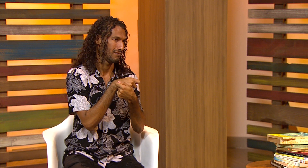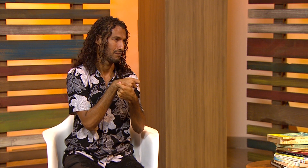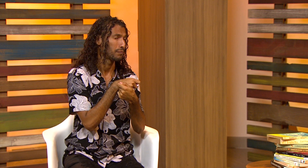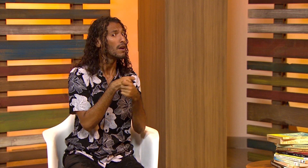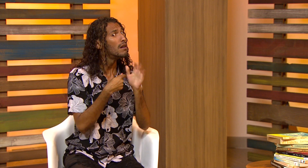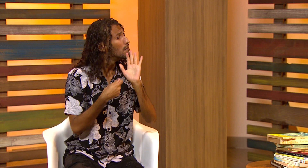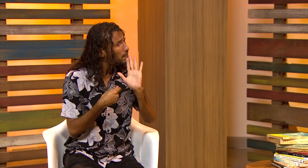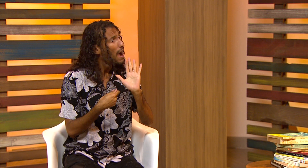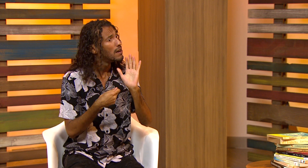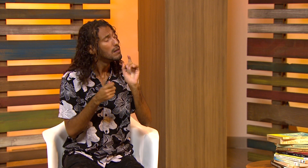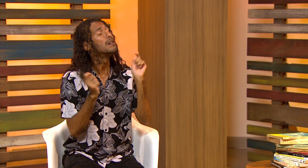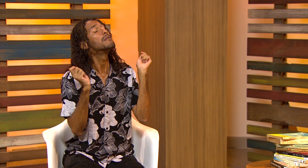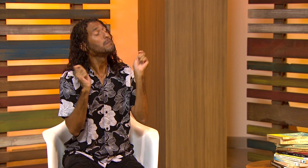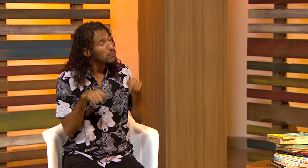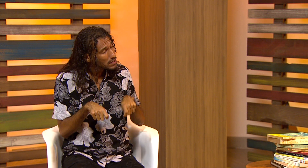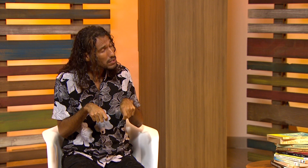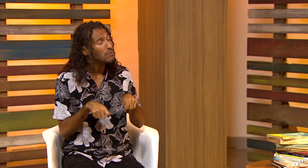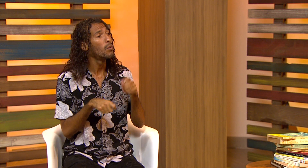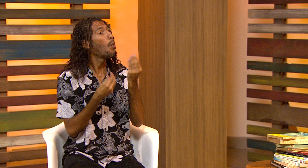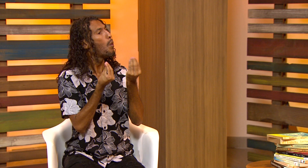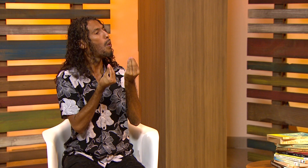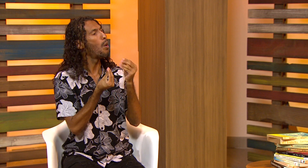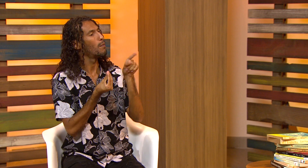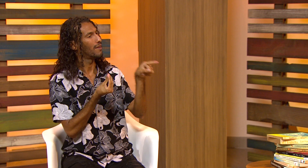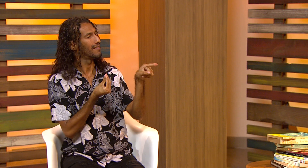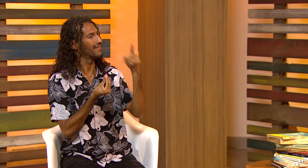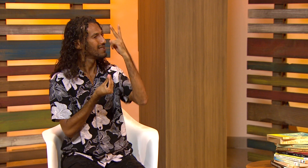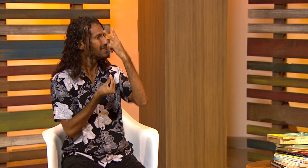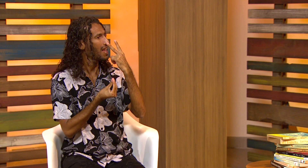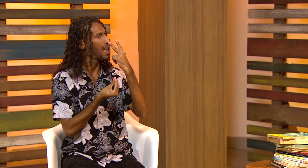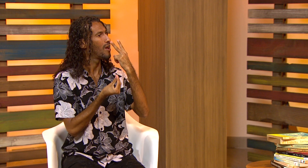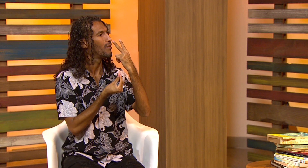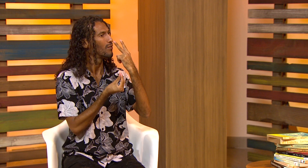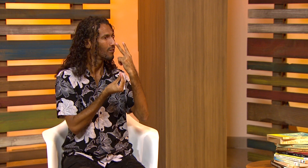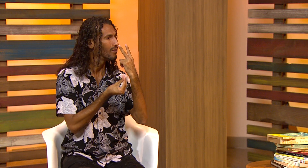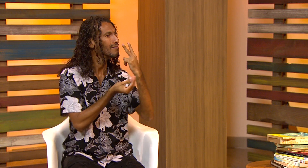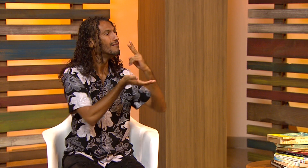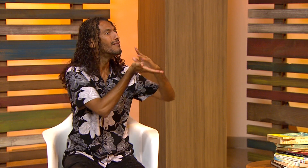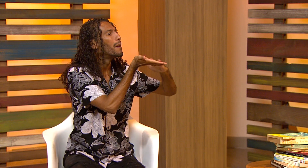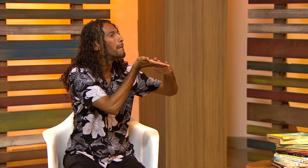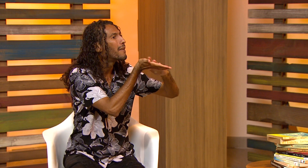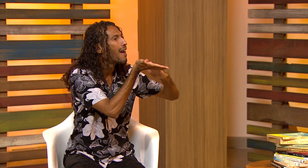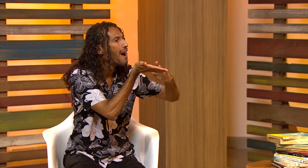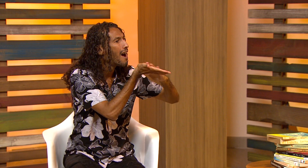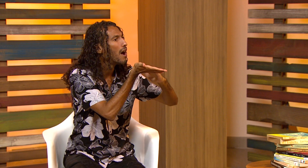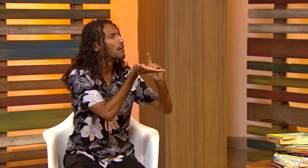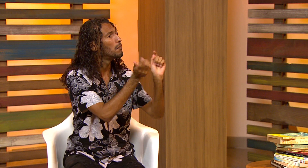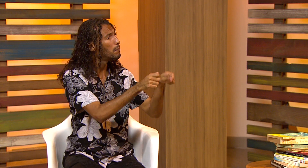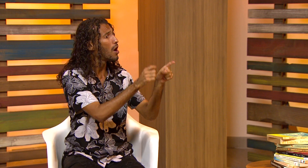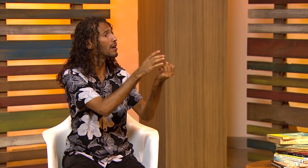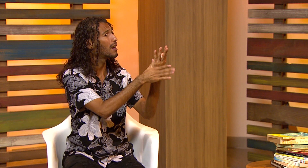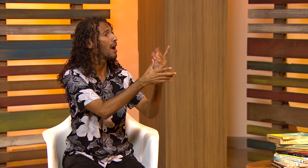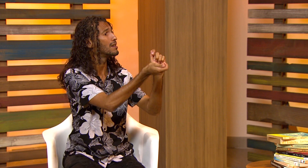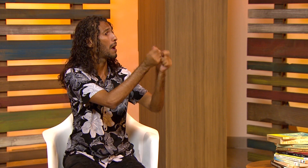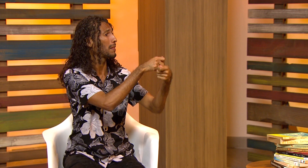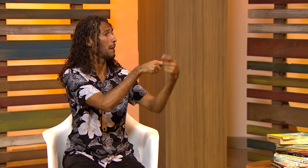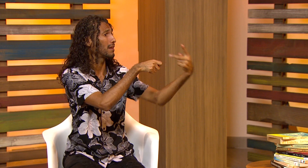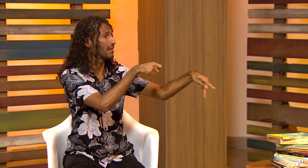essa adaptação se não fosse entregue esse material antes? E dava para ser feito, igual as pessoas com deficiência visual, isso, uma estratégia, adaptação, fazer